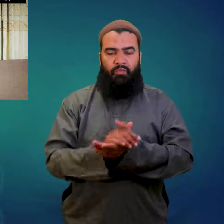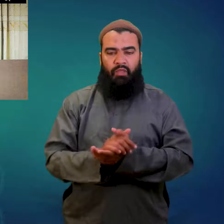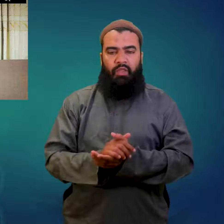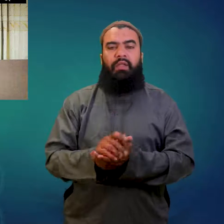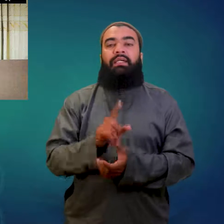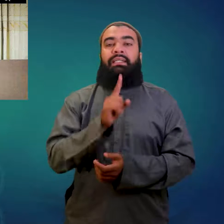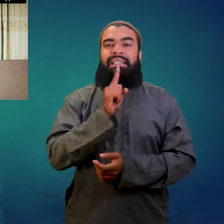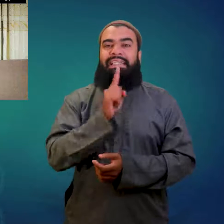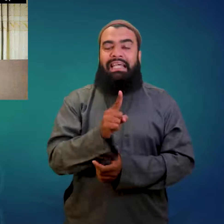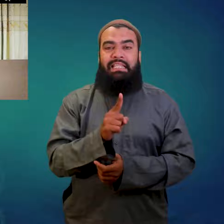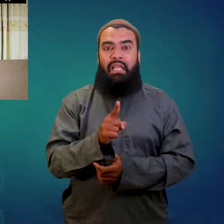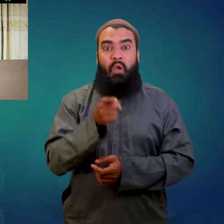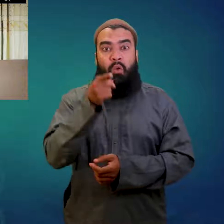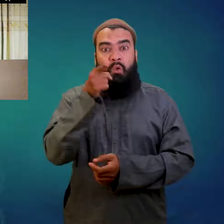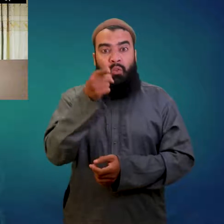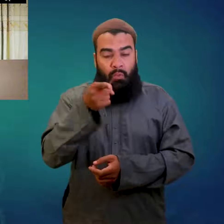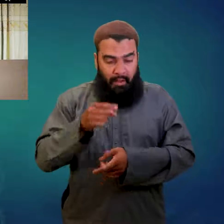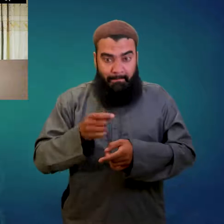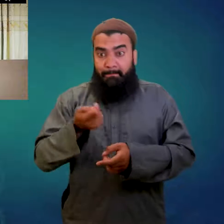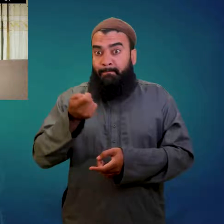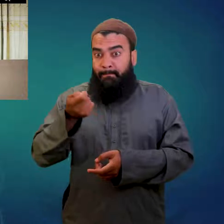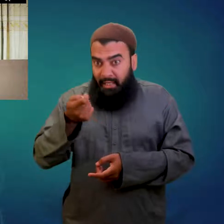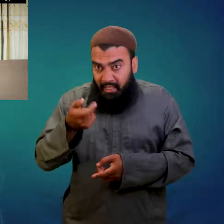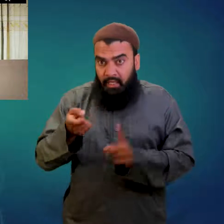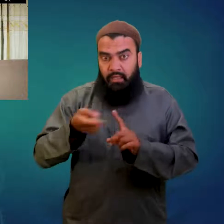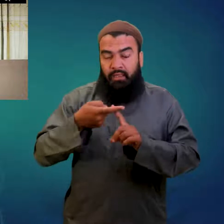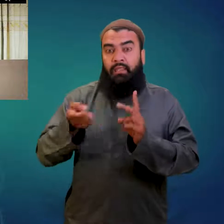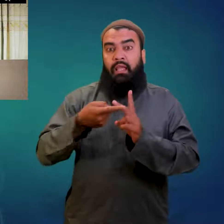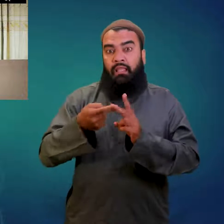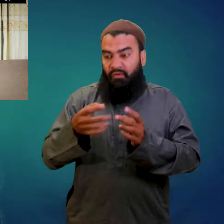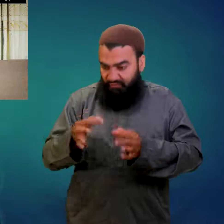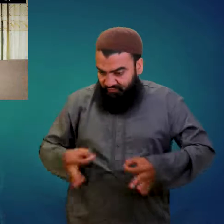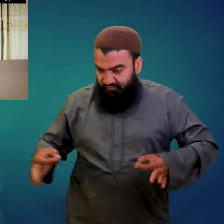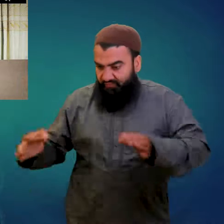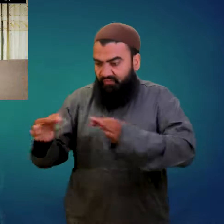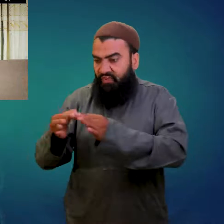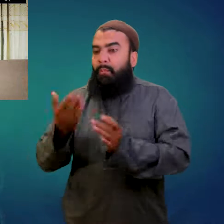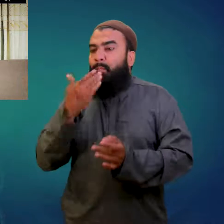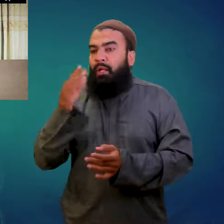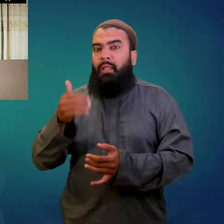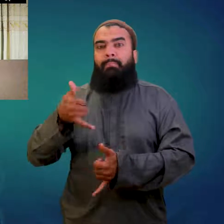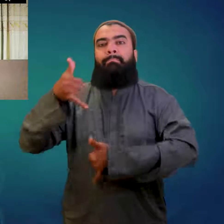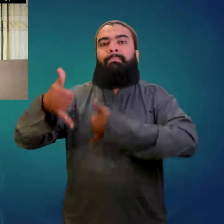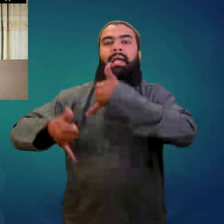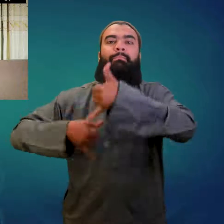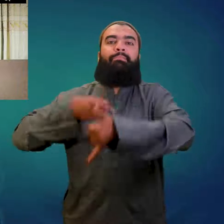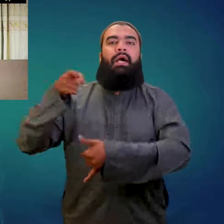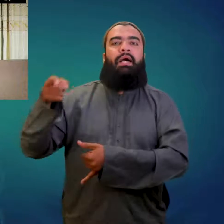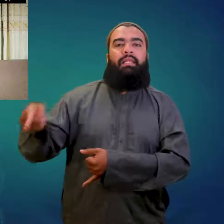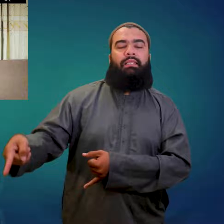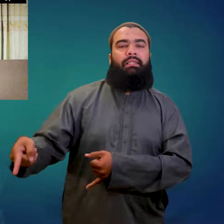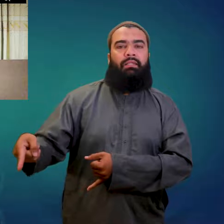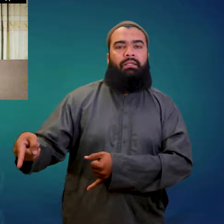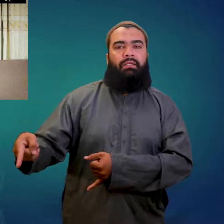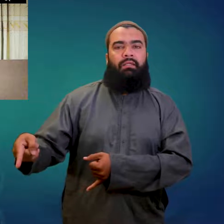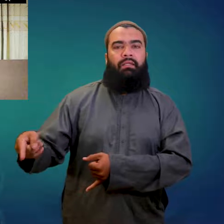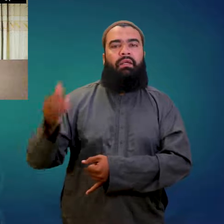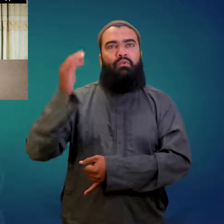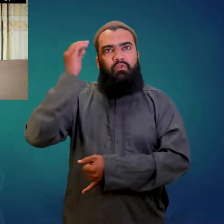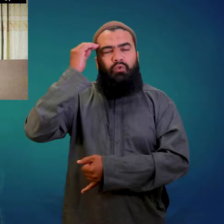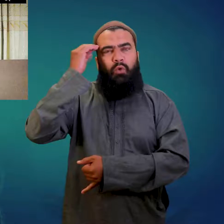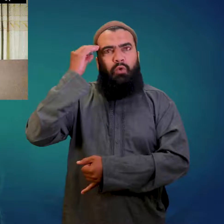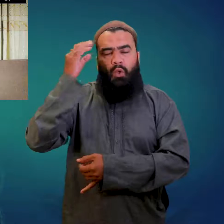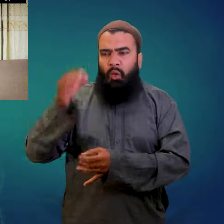فتنہ، بے شک تمہارا مال اور تمہاری اولاد تمہارے لیے آزمائش اور امتحان ہے، یعنی اولاد میں